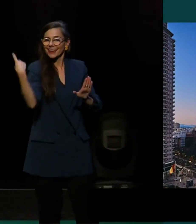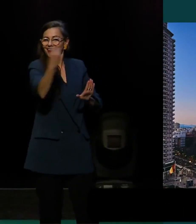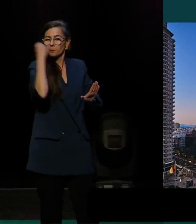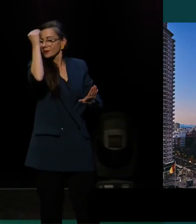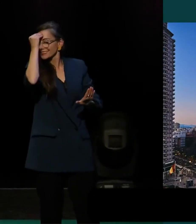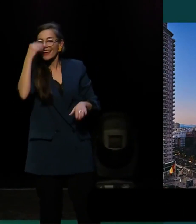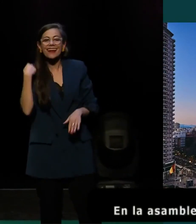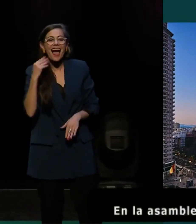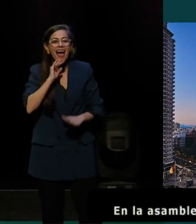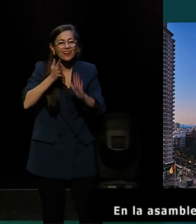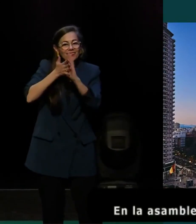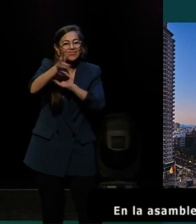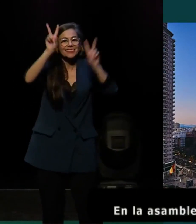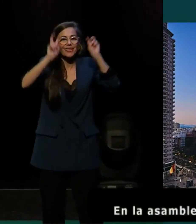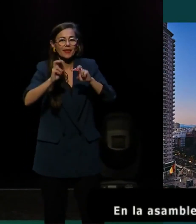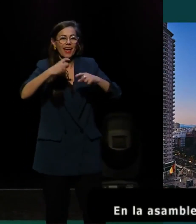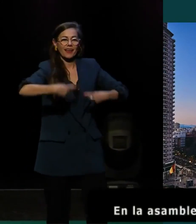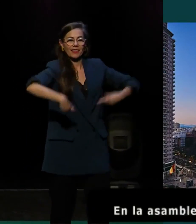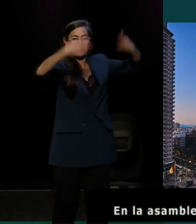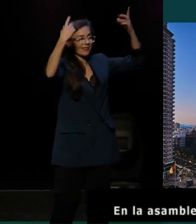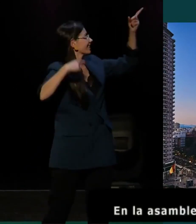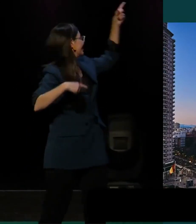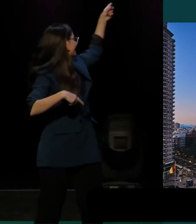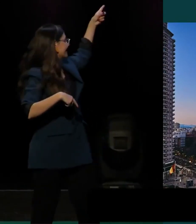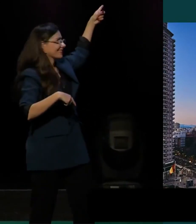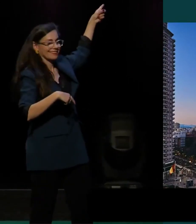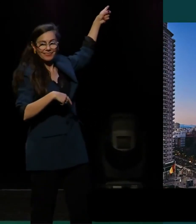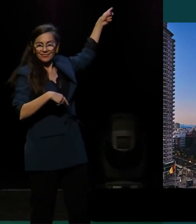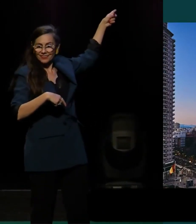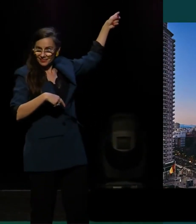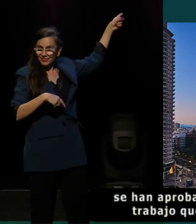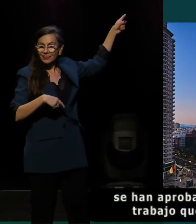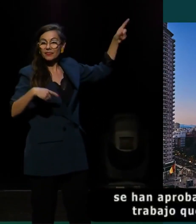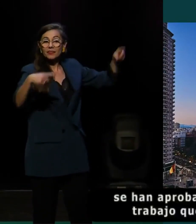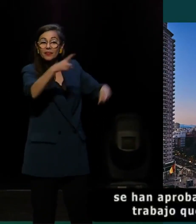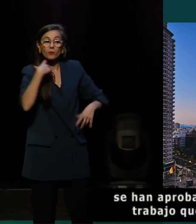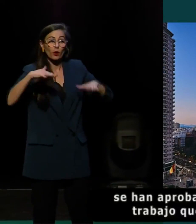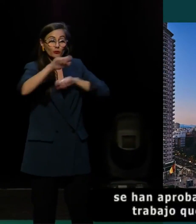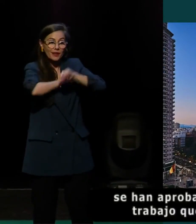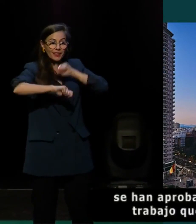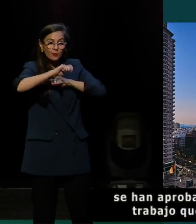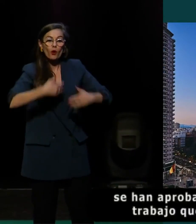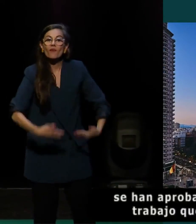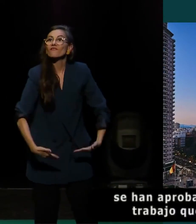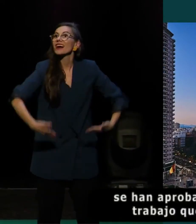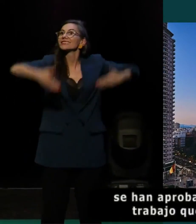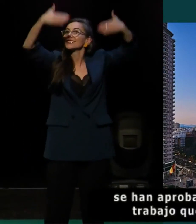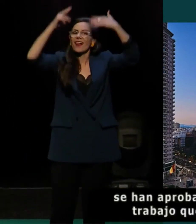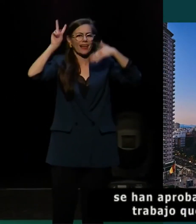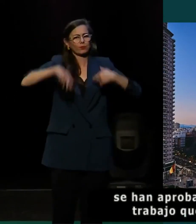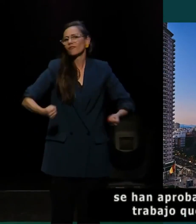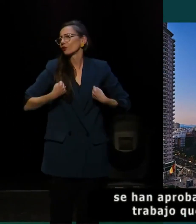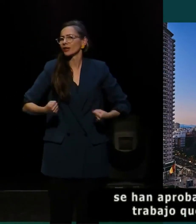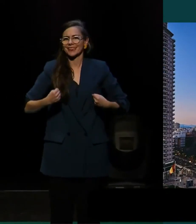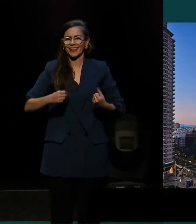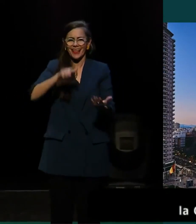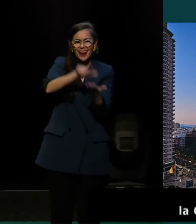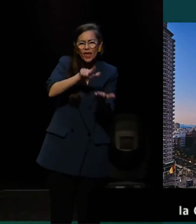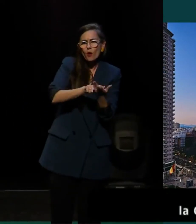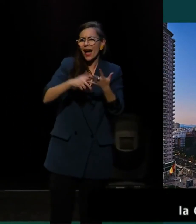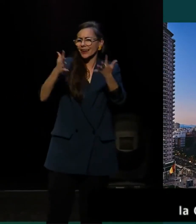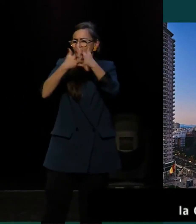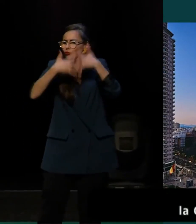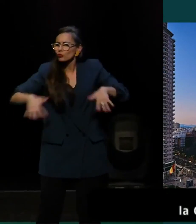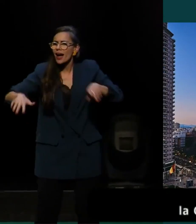la CNSE. Para finalizar esta ponencia, vuelvo a retomar esta imagen del edificio. El